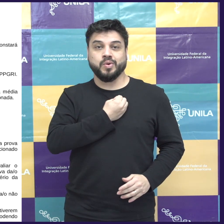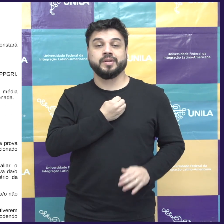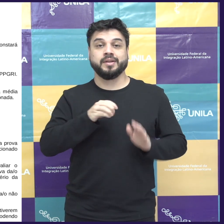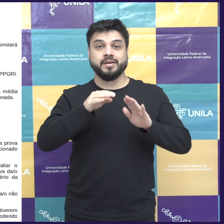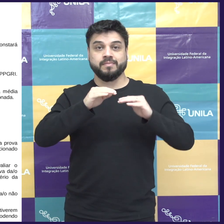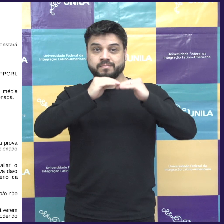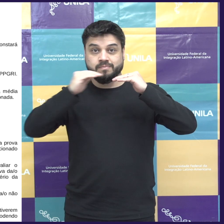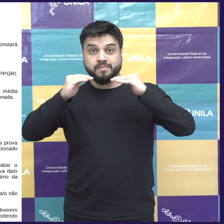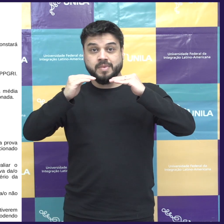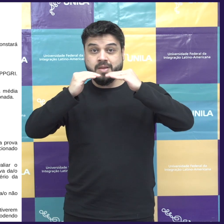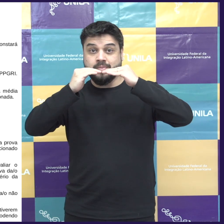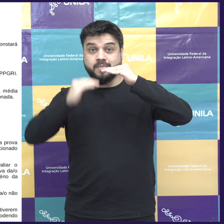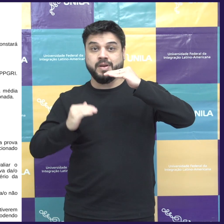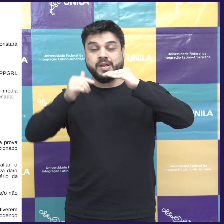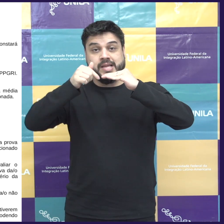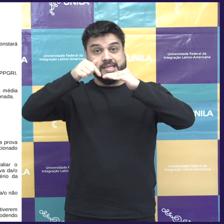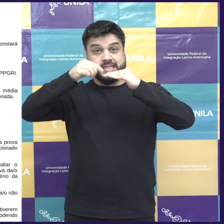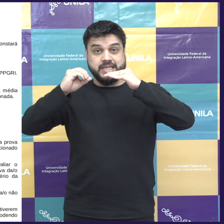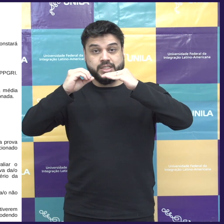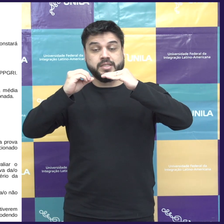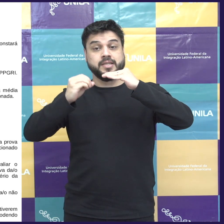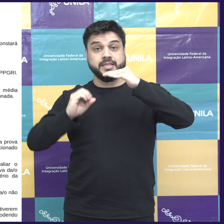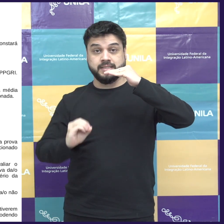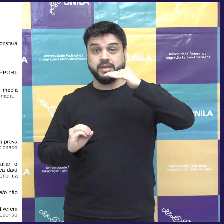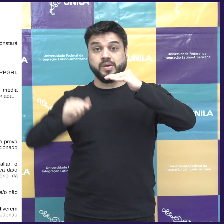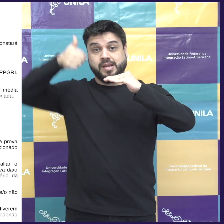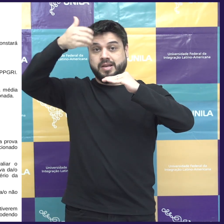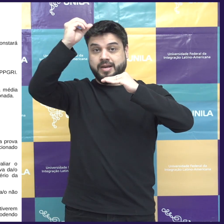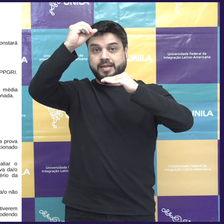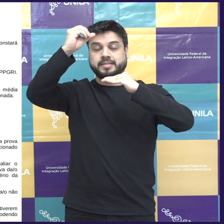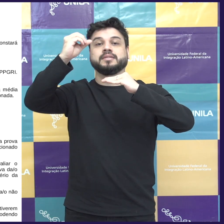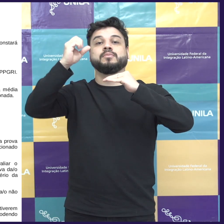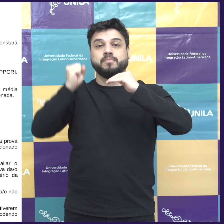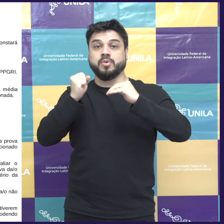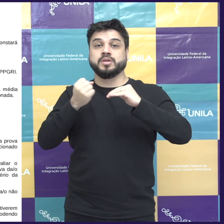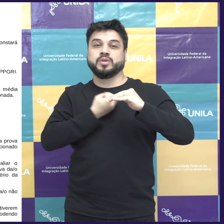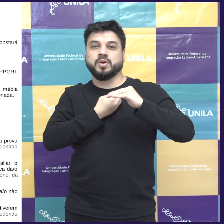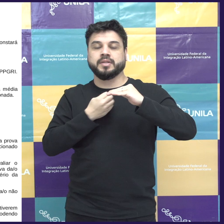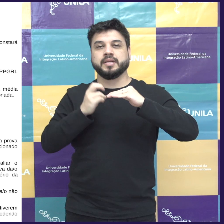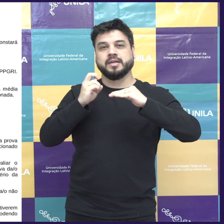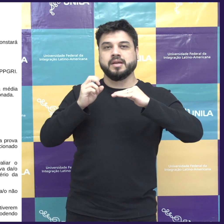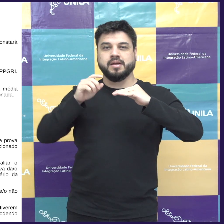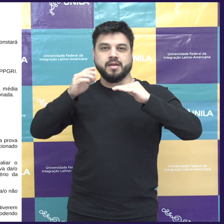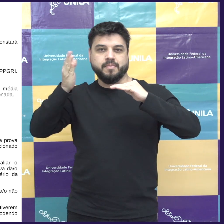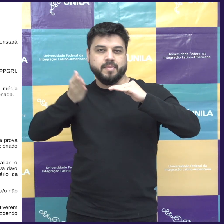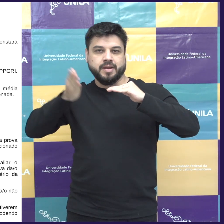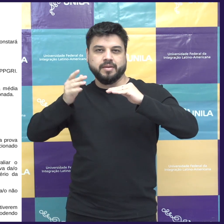7, numa escala de 0 a 10, podendo haver nota fracionada.